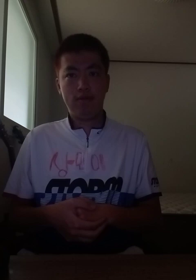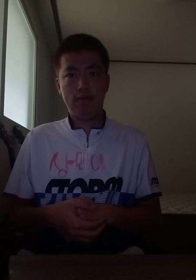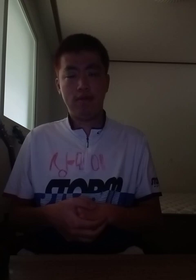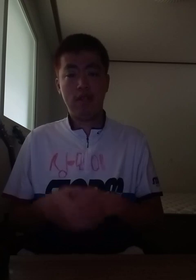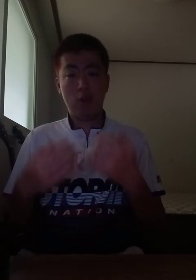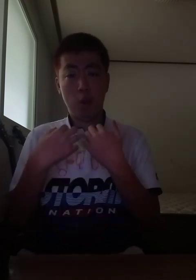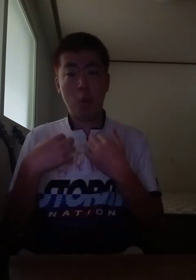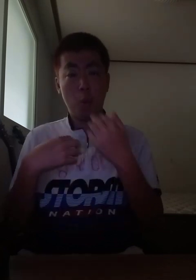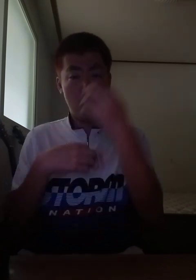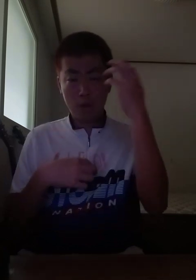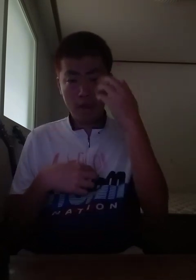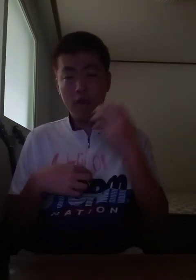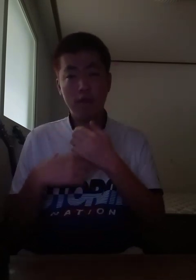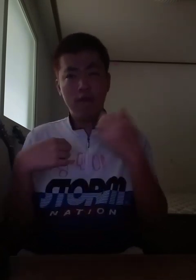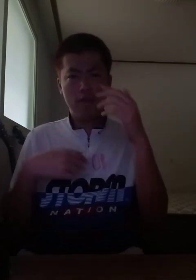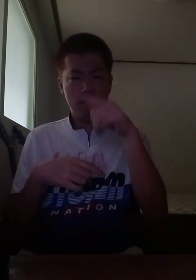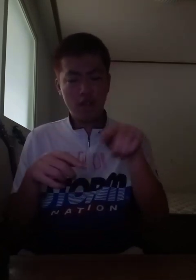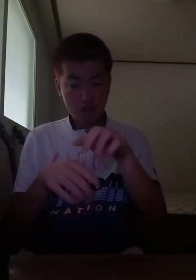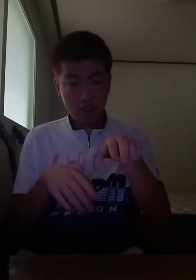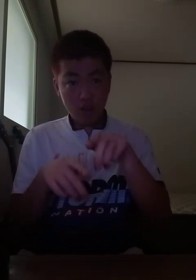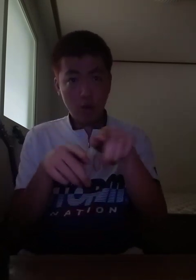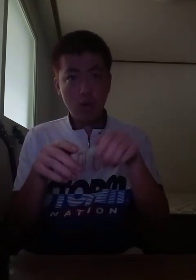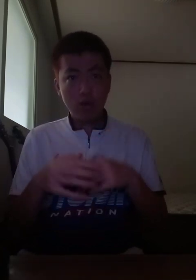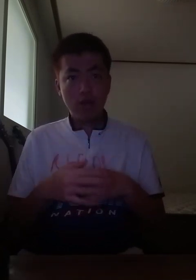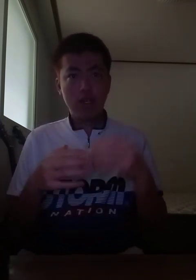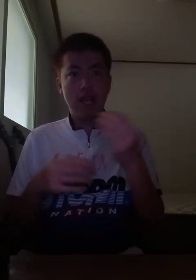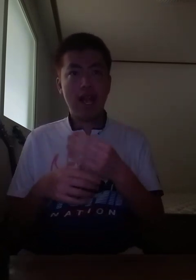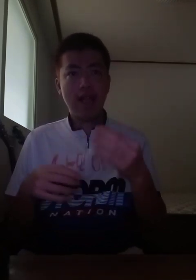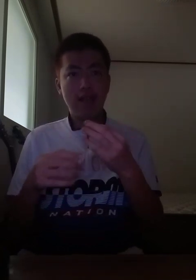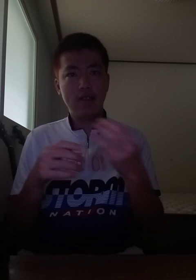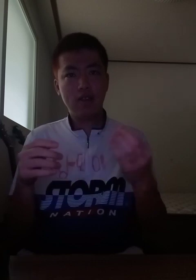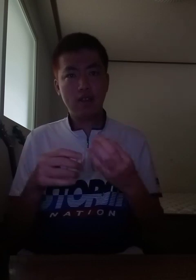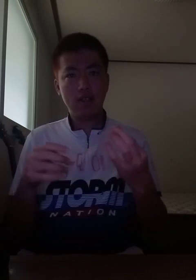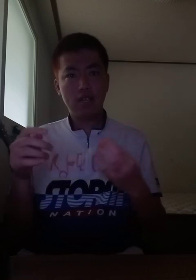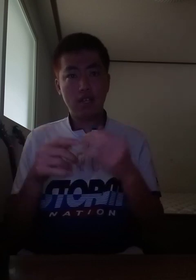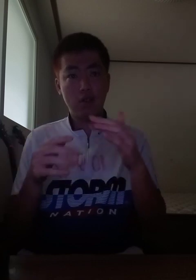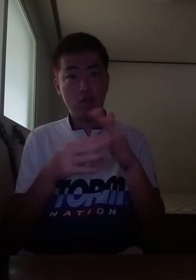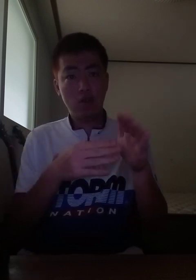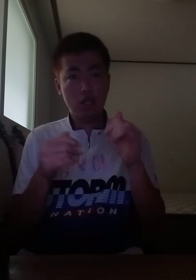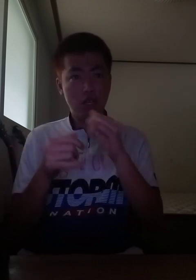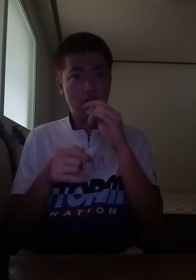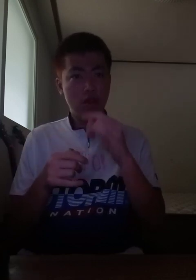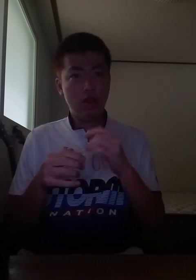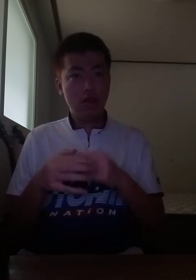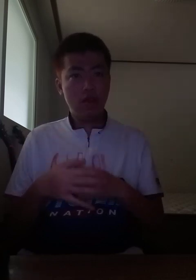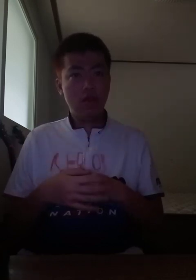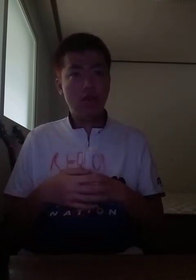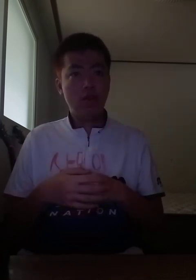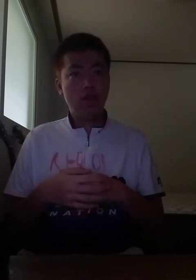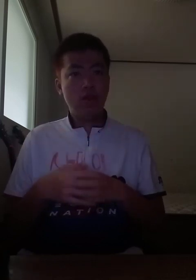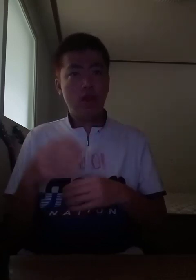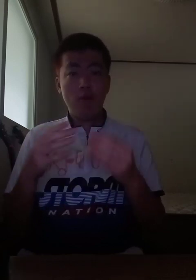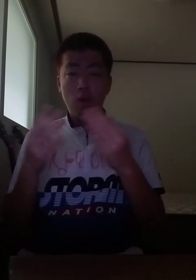검정 옷을 입은 남성이 화장실로 들어가고 잠시 뒤 한 여성이 같은 곳으로 입장합니다. 남녀 공용